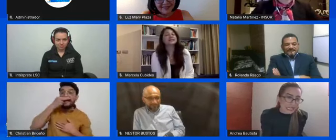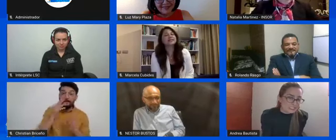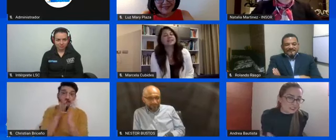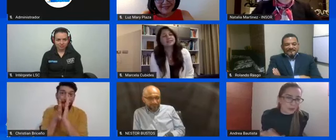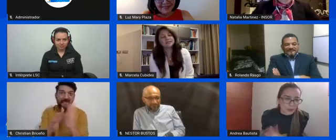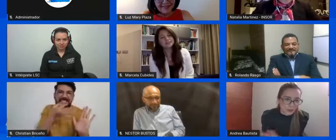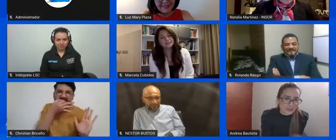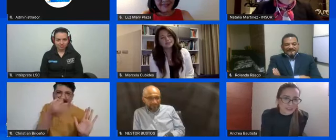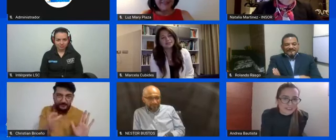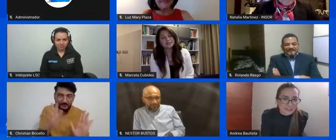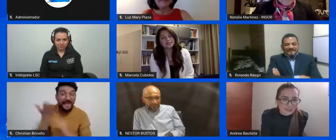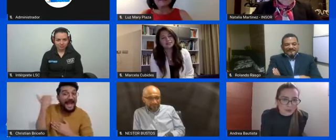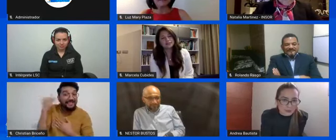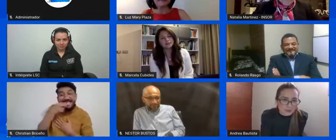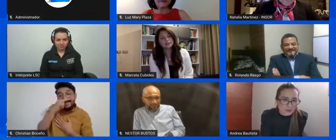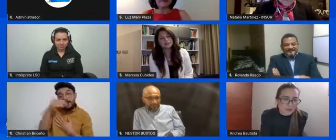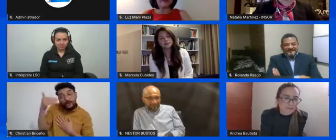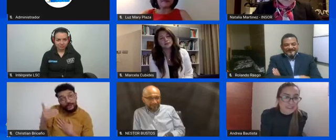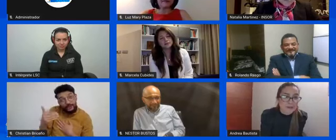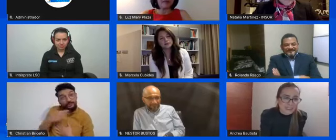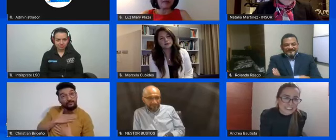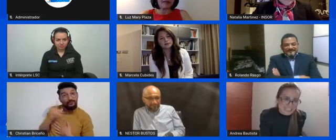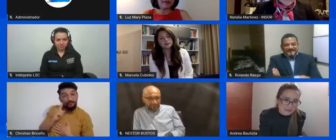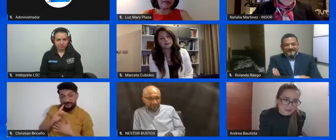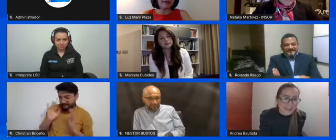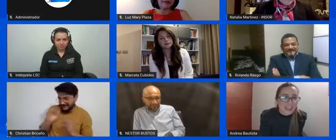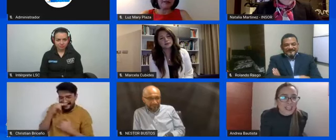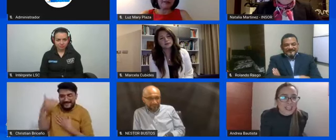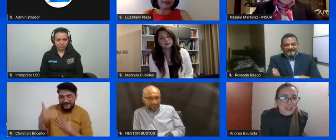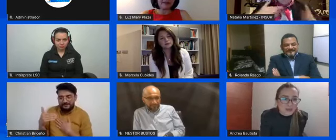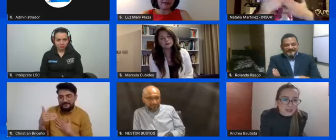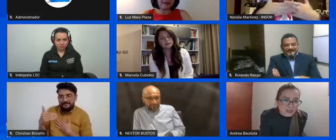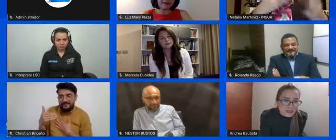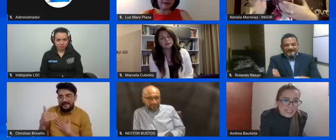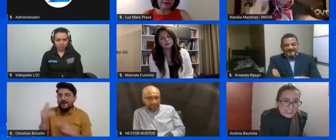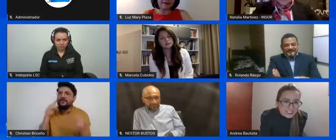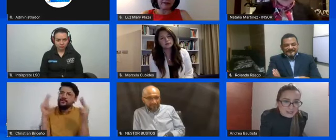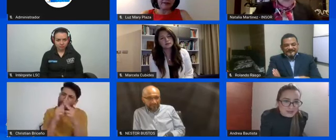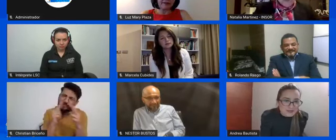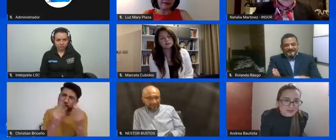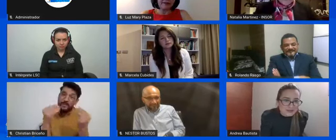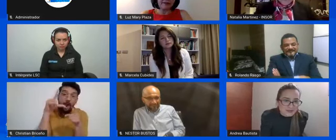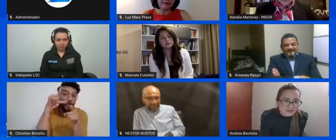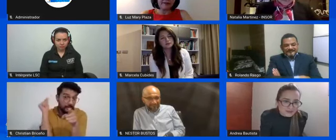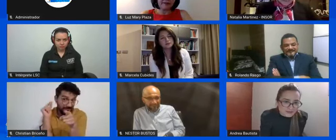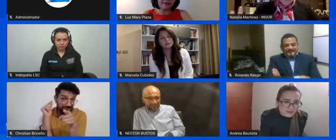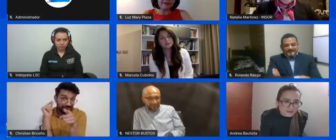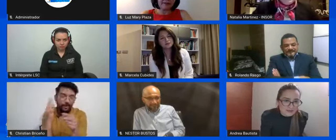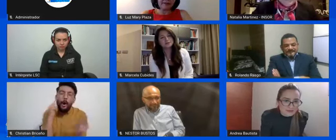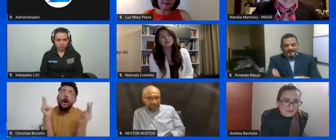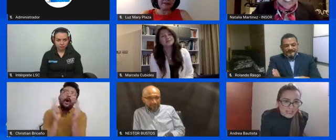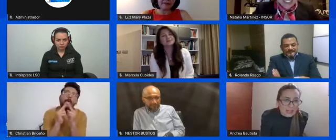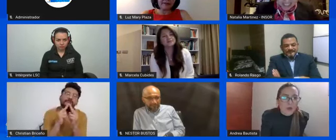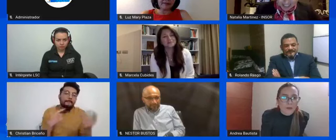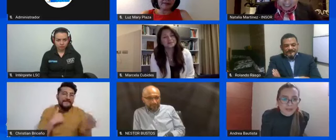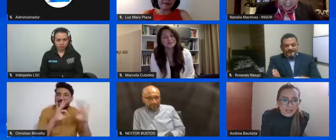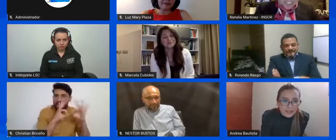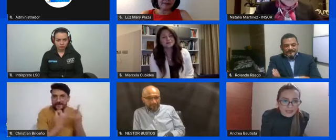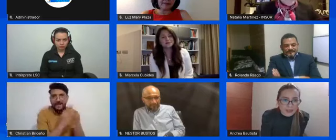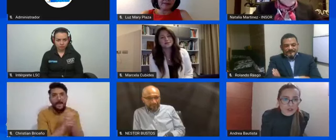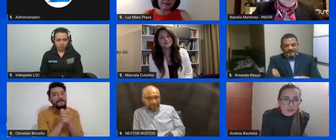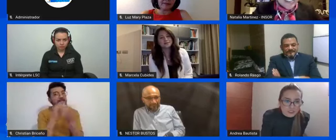no sé si de pronto lo que yo diga sea muy extenso, pero bueno, a tratar de resumir. Más a modo de chiste. Cuando yo